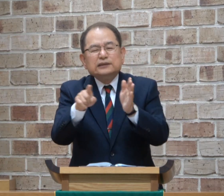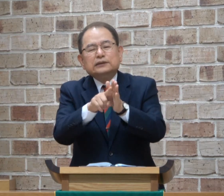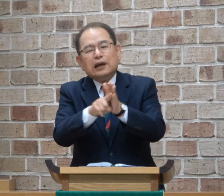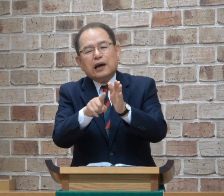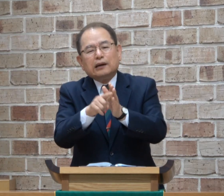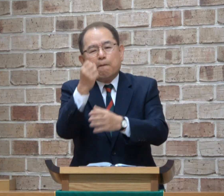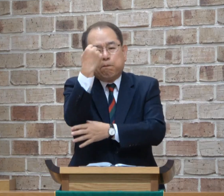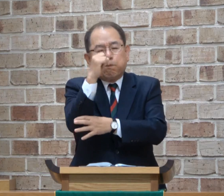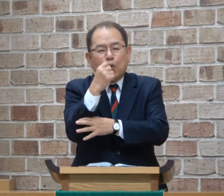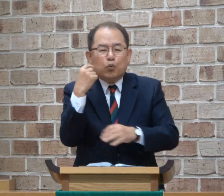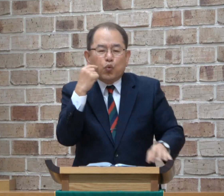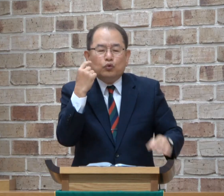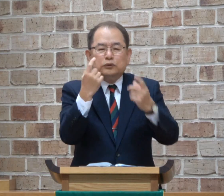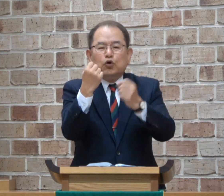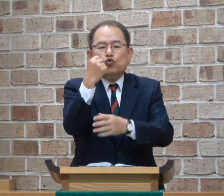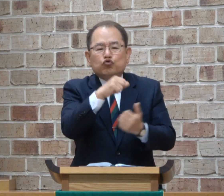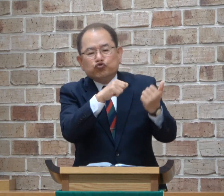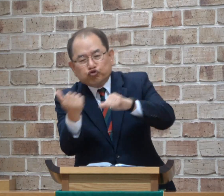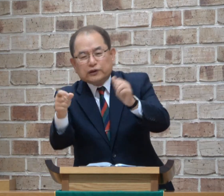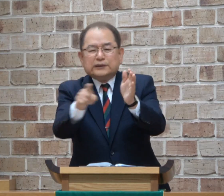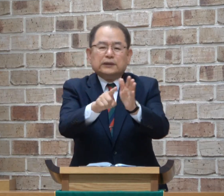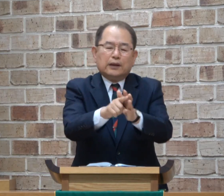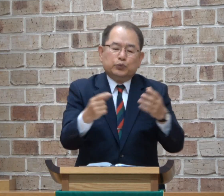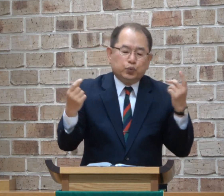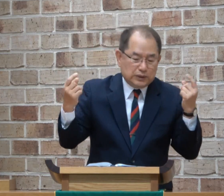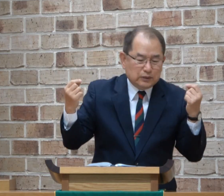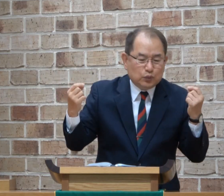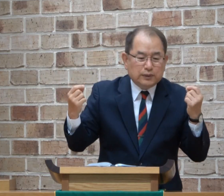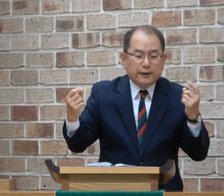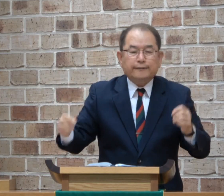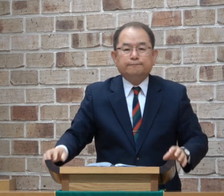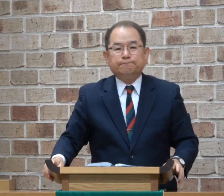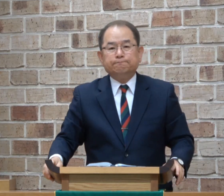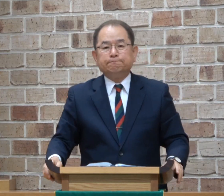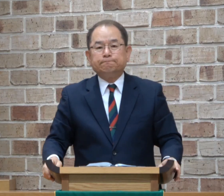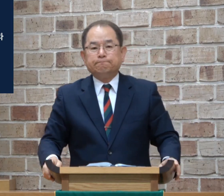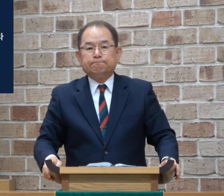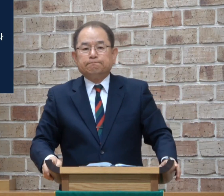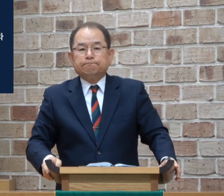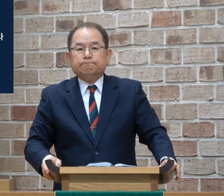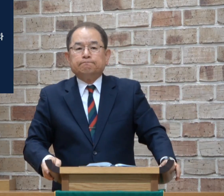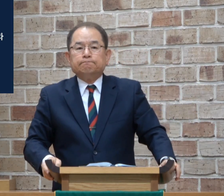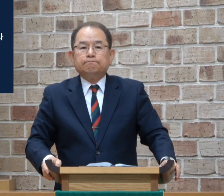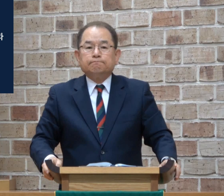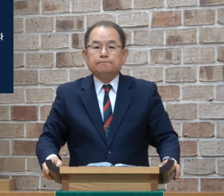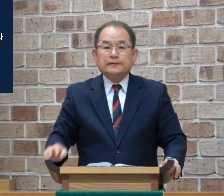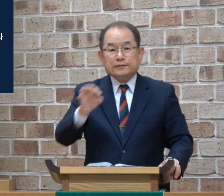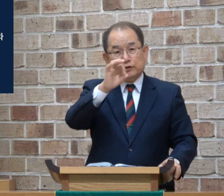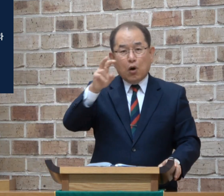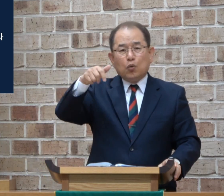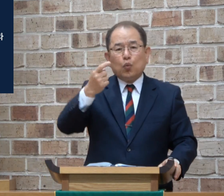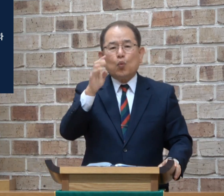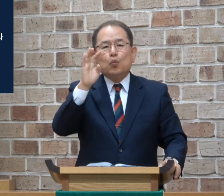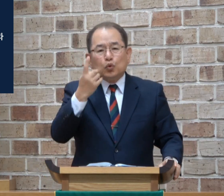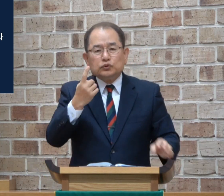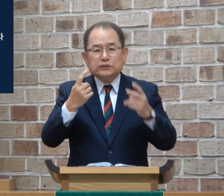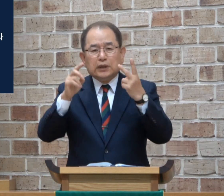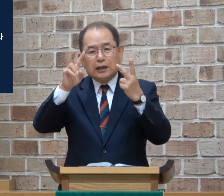죽은 신앙의 모습들이 아직도 남아 있습니다. 야고보서 2장 26절 말씀, 영혼